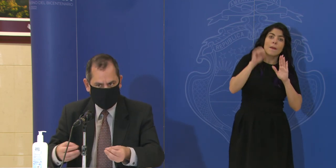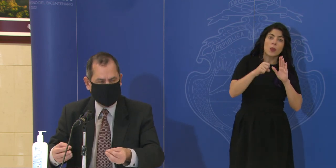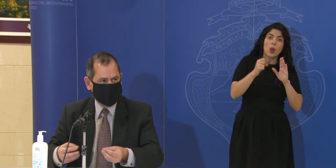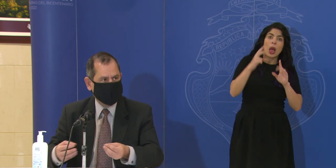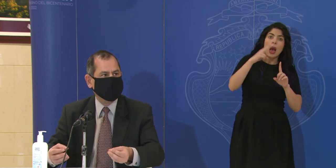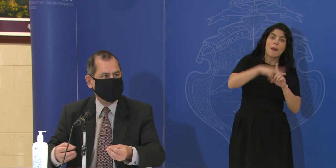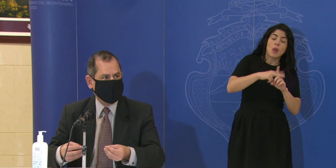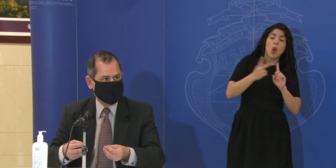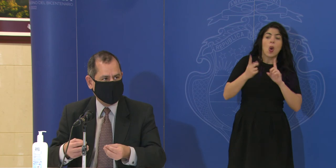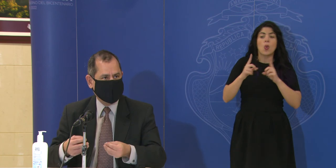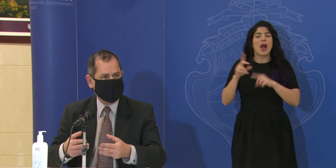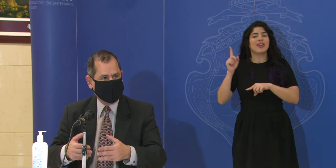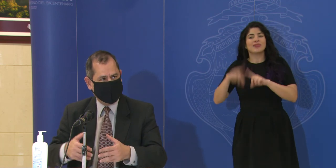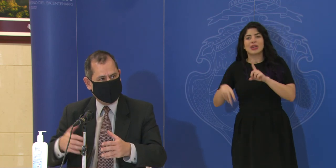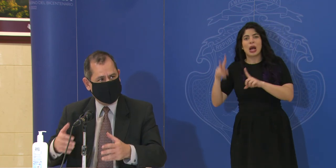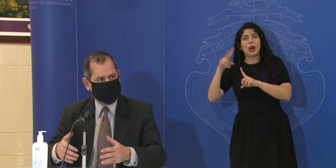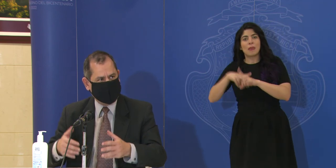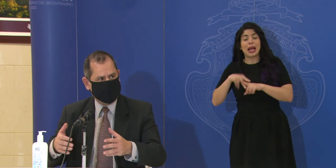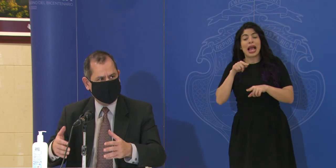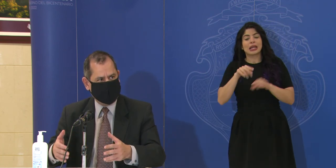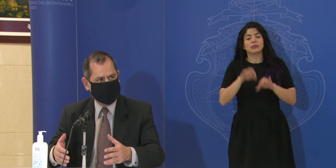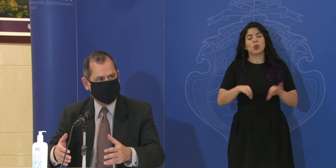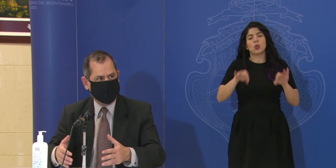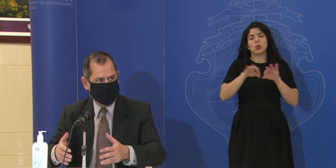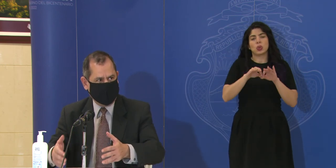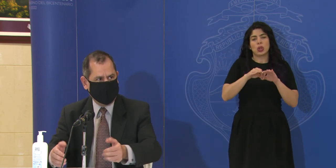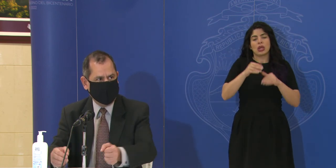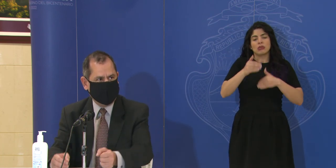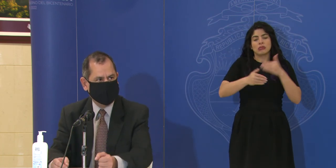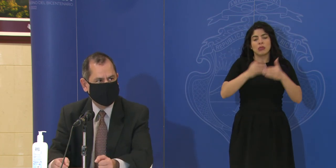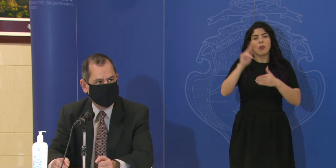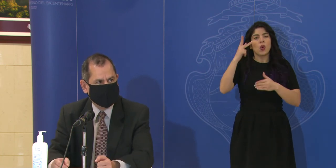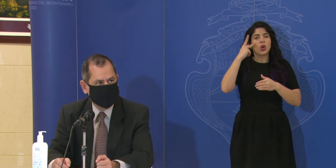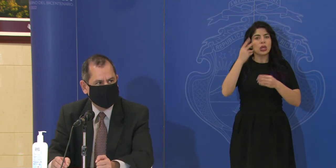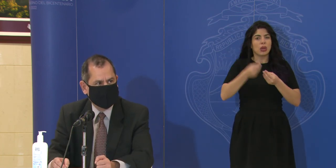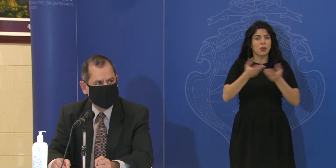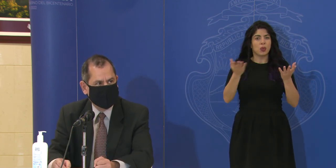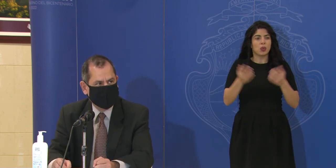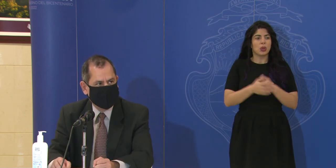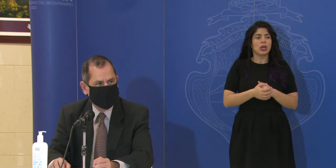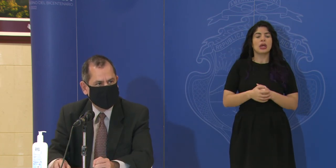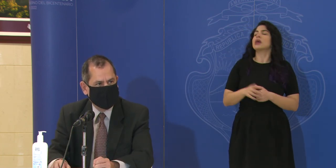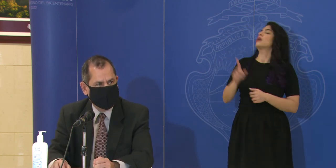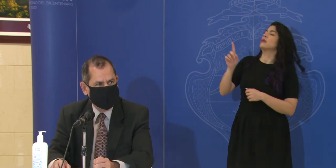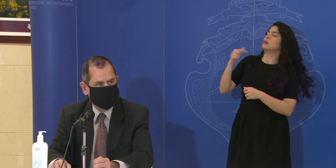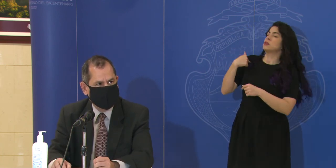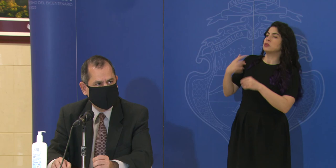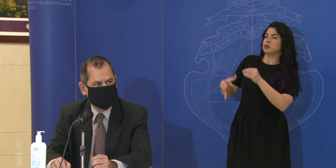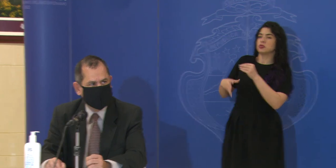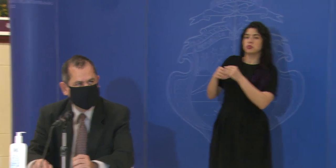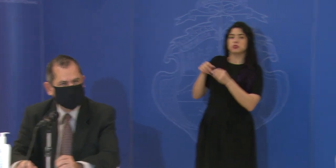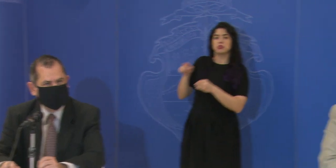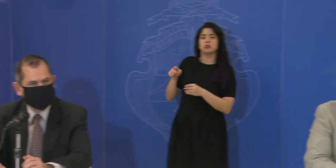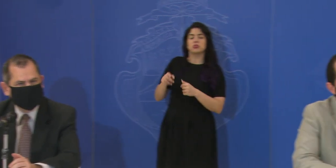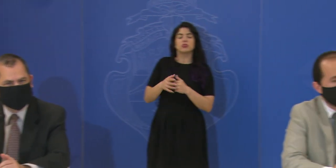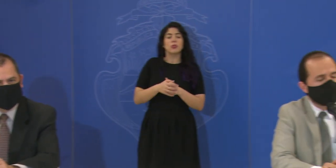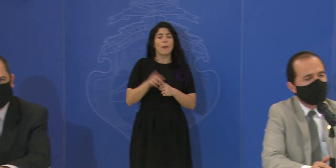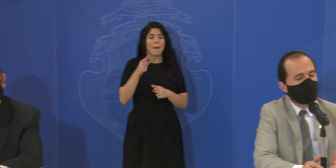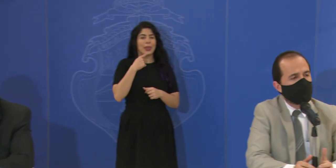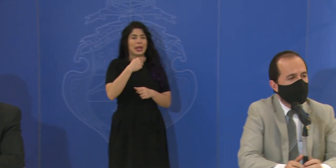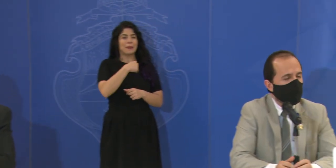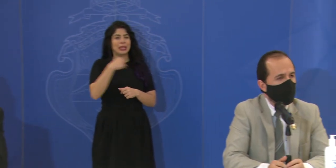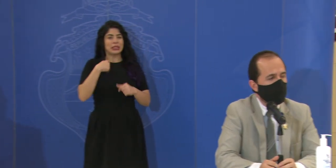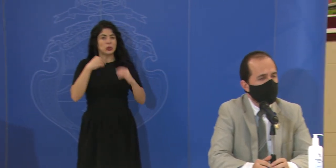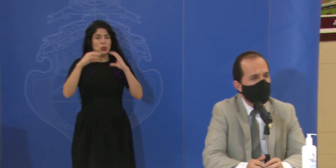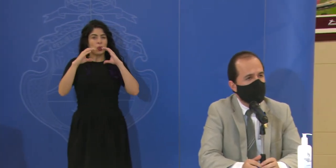se impulsan. Eso es parte muy importante cuando se está tratando de diseñar política pública. Quizás me permito agregar lo que menciona el